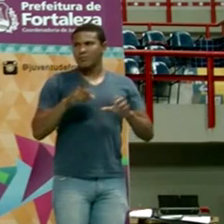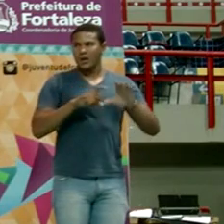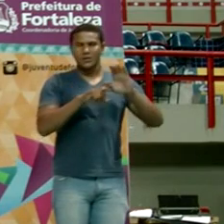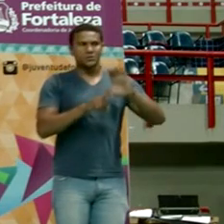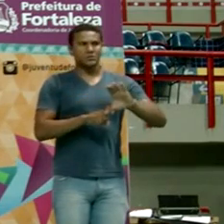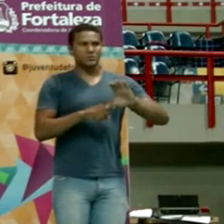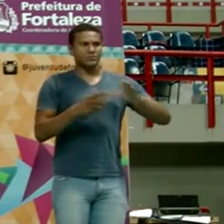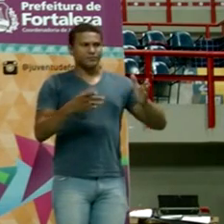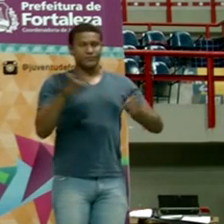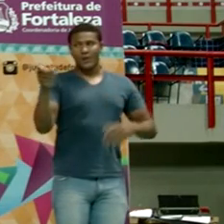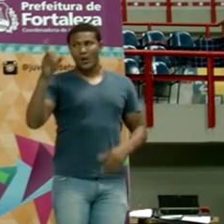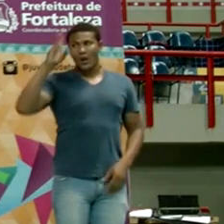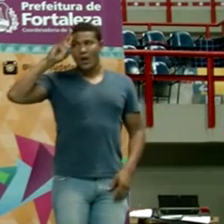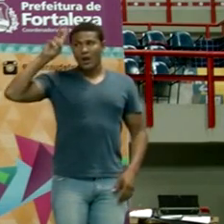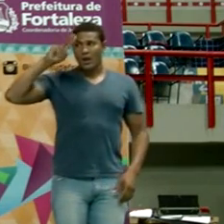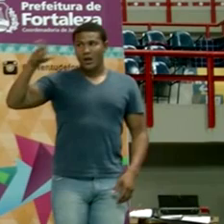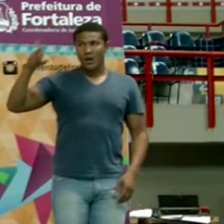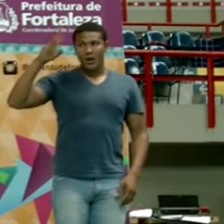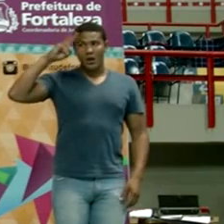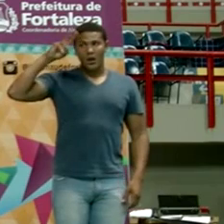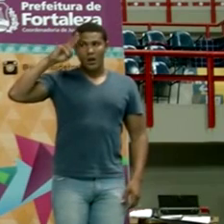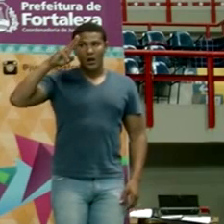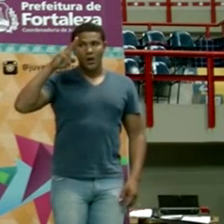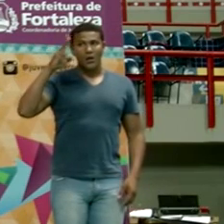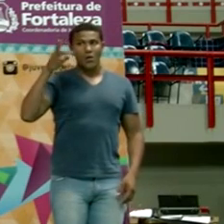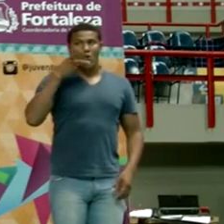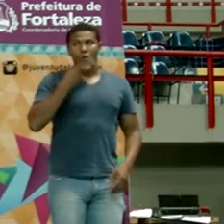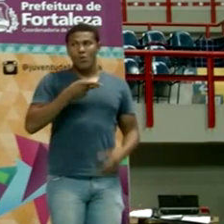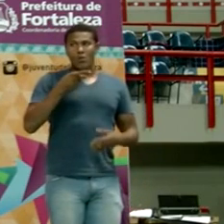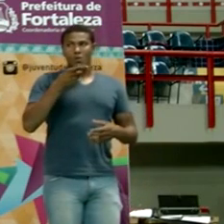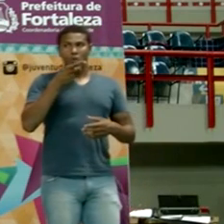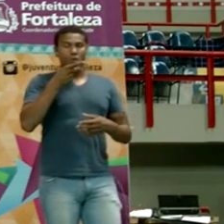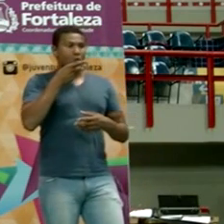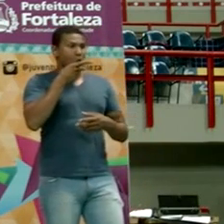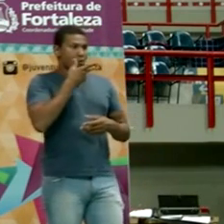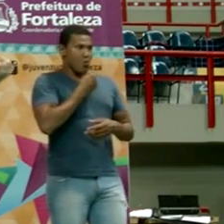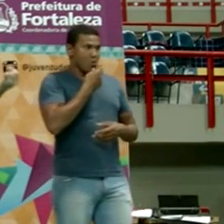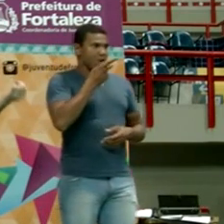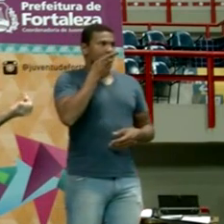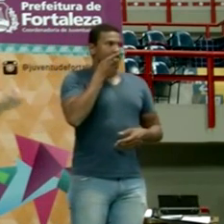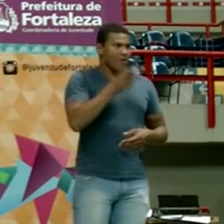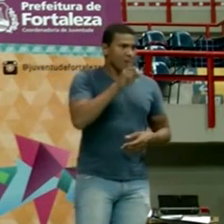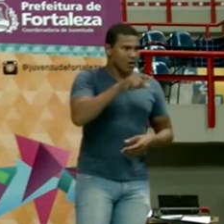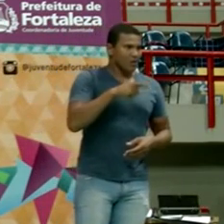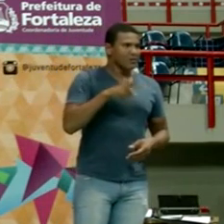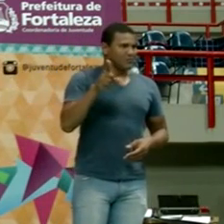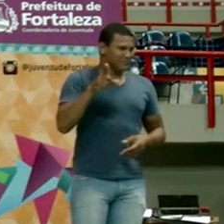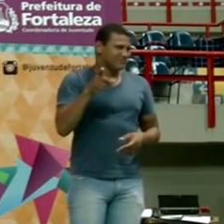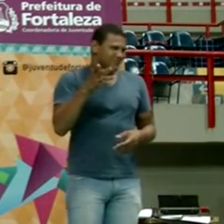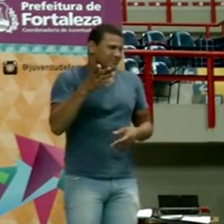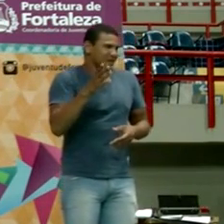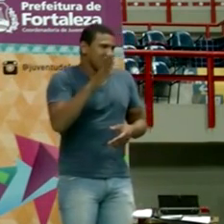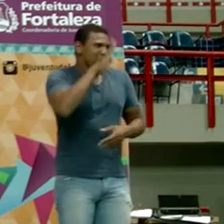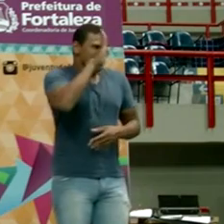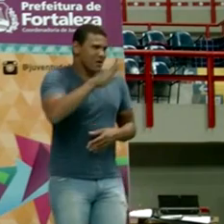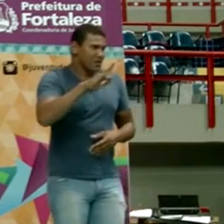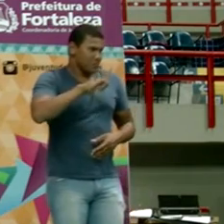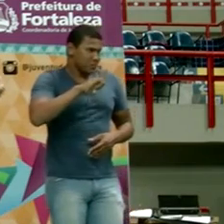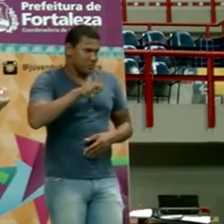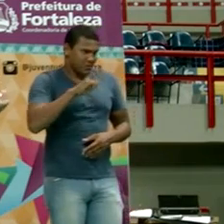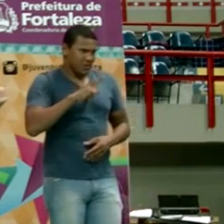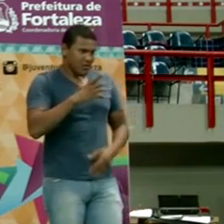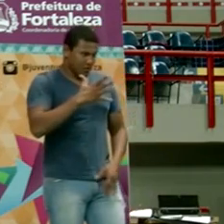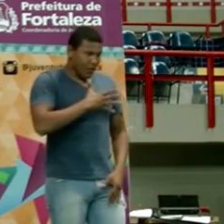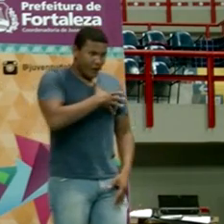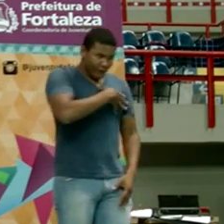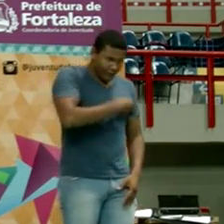Perfeito. Ele está lembrando que o Brasil, mesmo sendo o filho de Dom João VI, queria governar